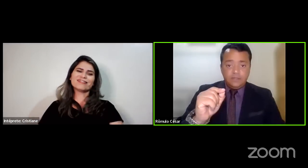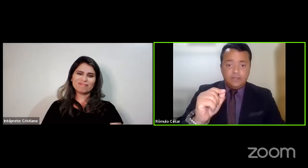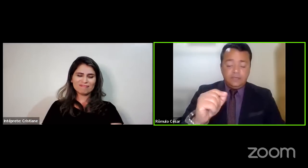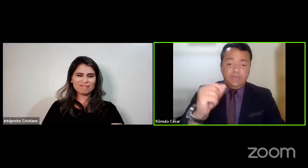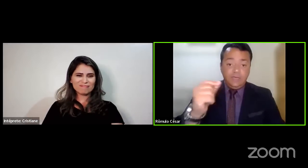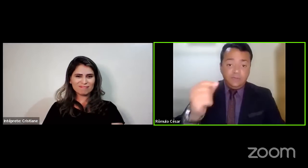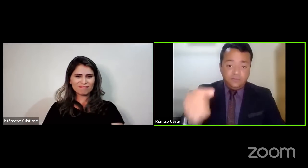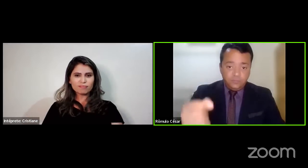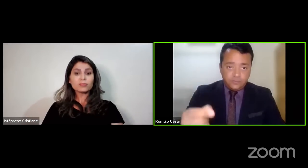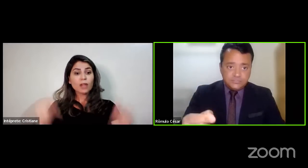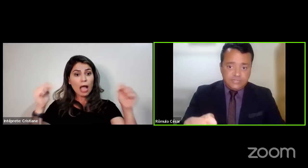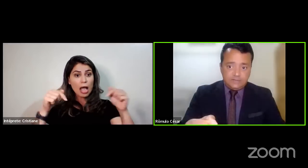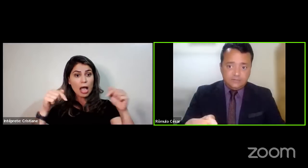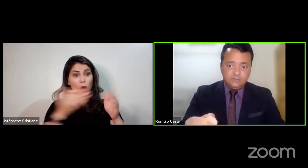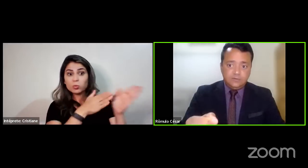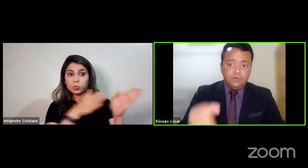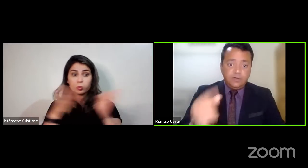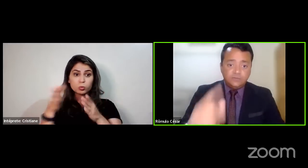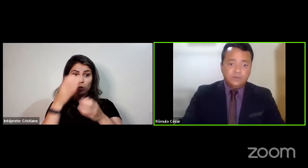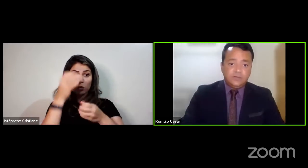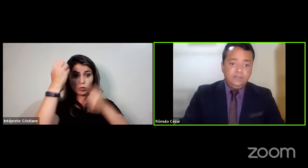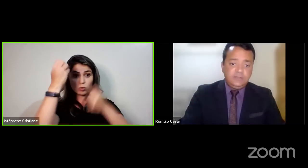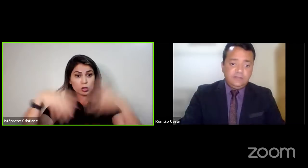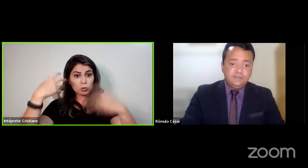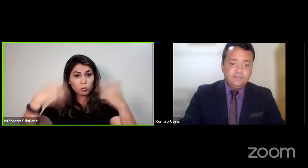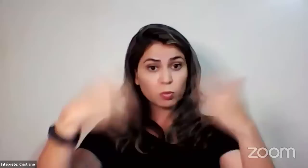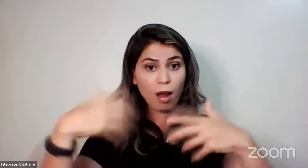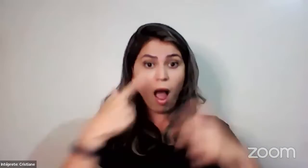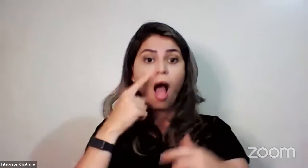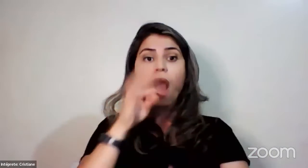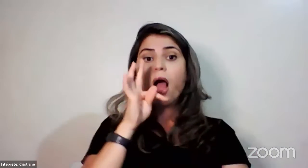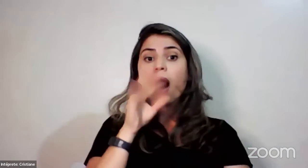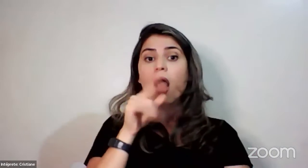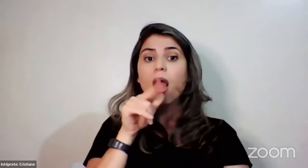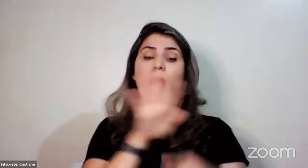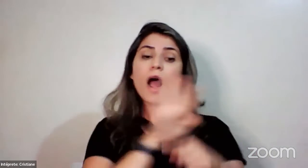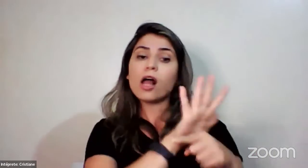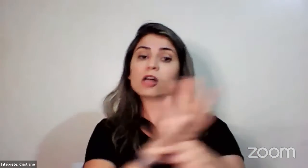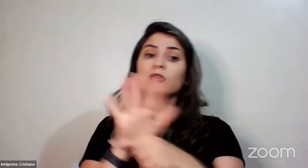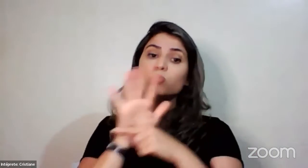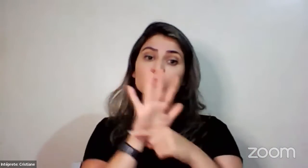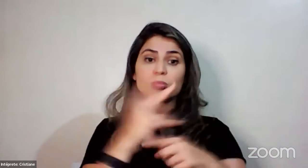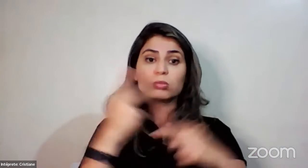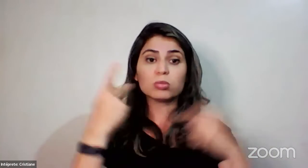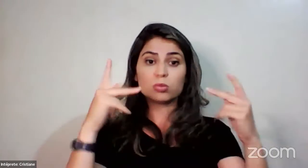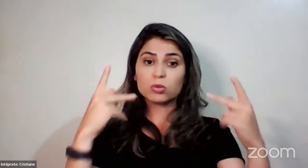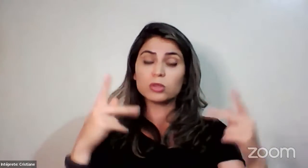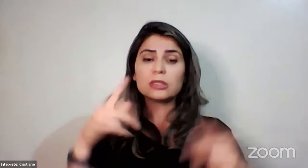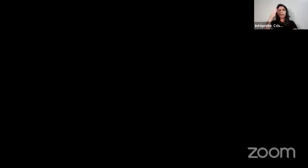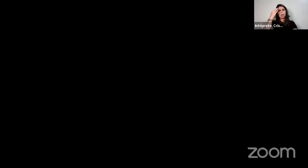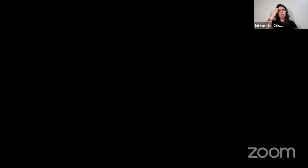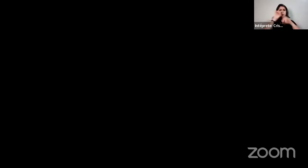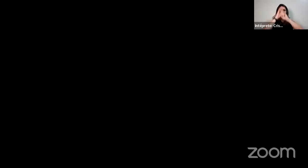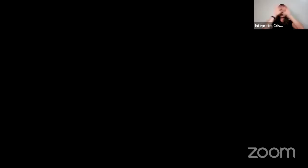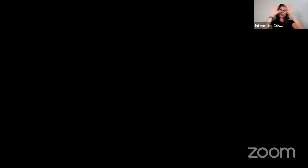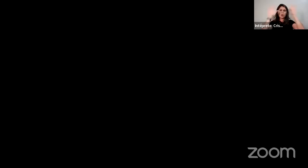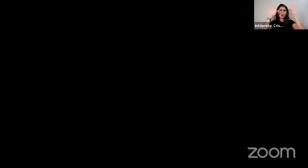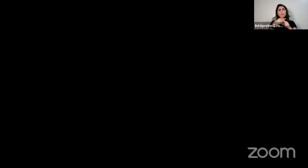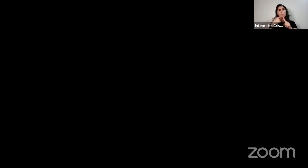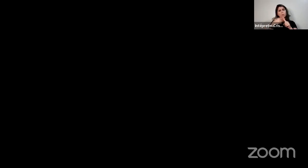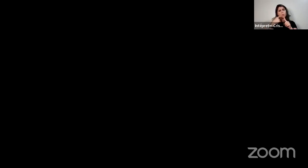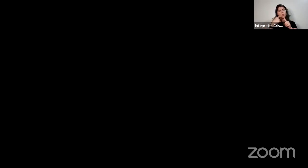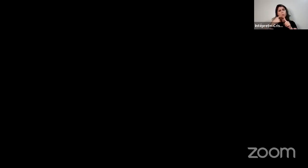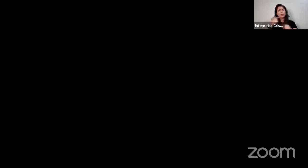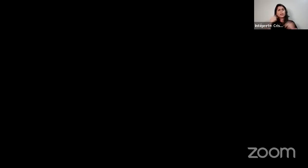que este projeto, olha só que interessante, ele já foi estudado por essas